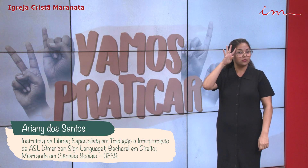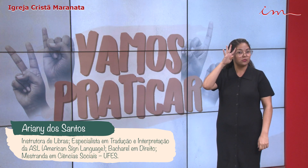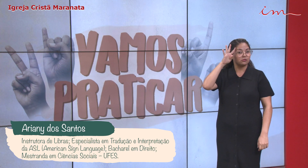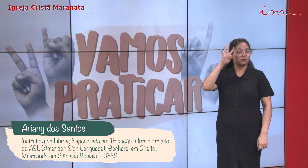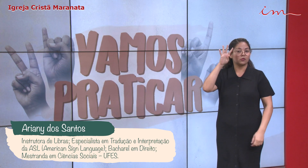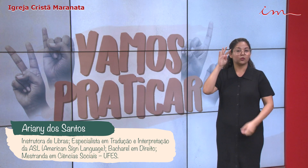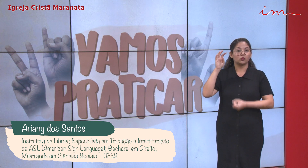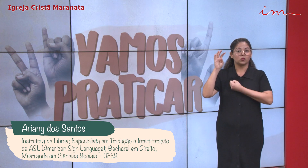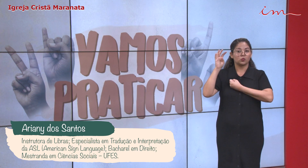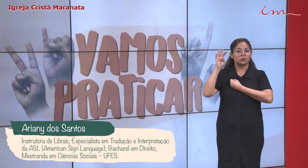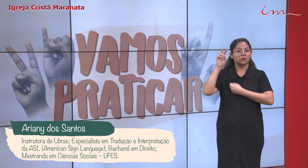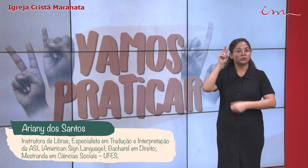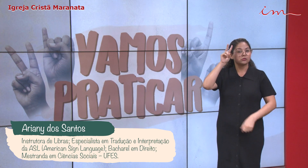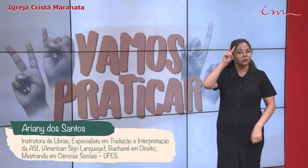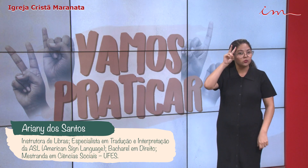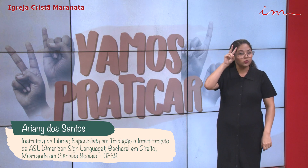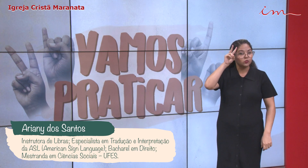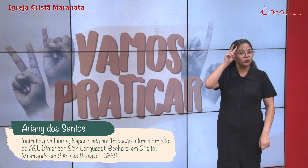Quarta.